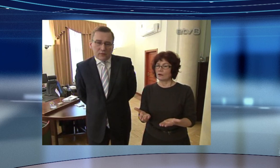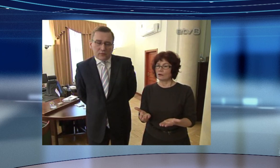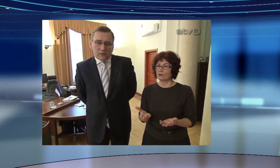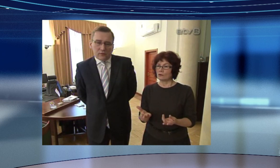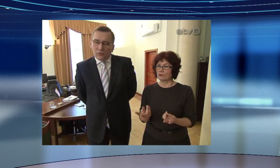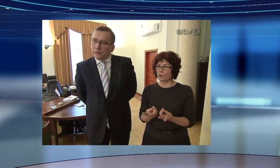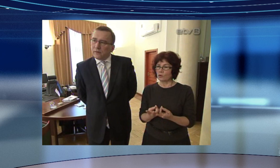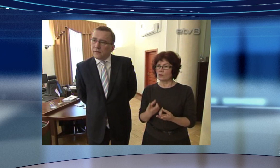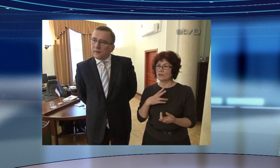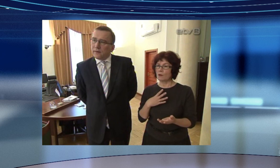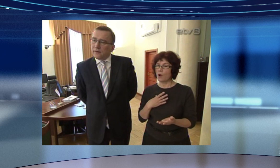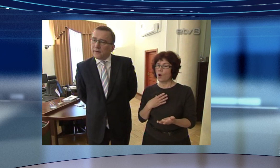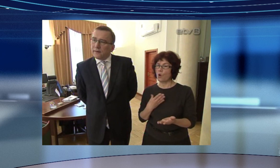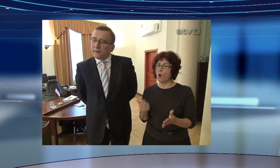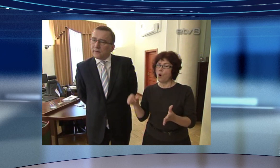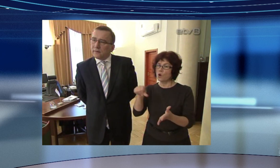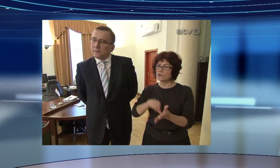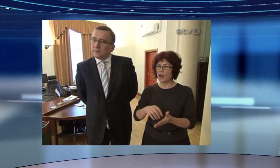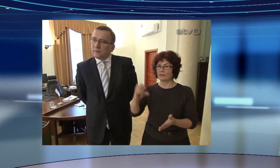olemaks osa e-riigist.